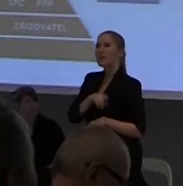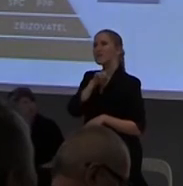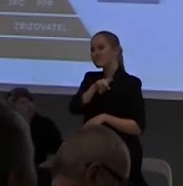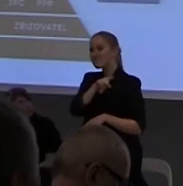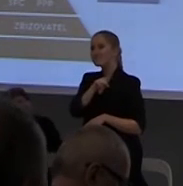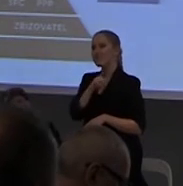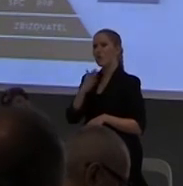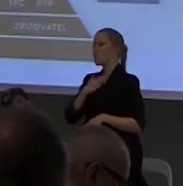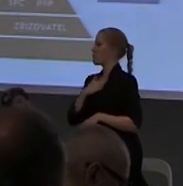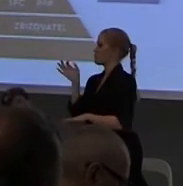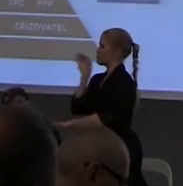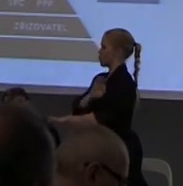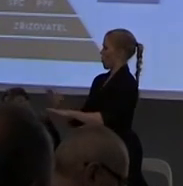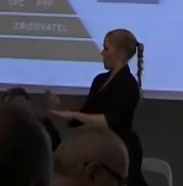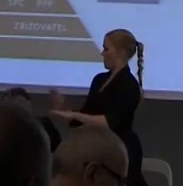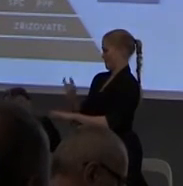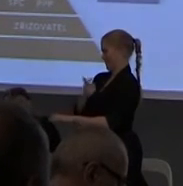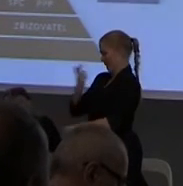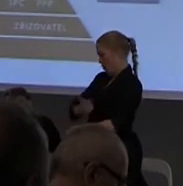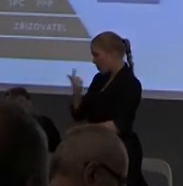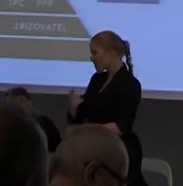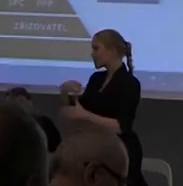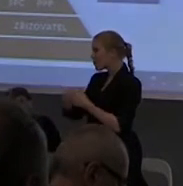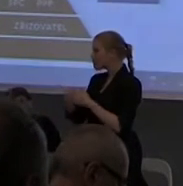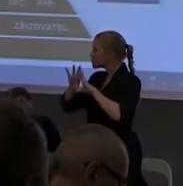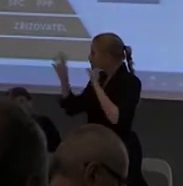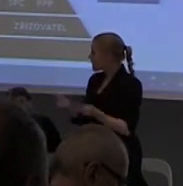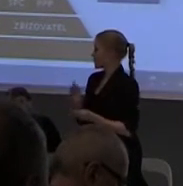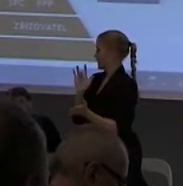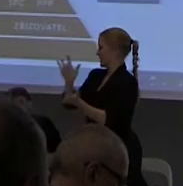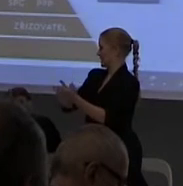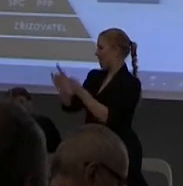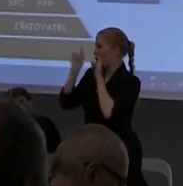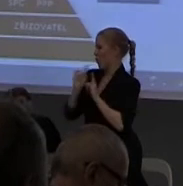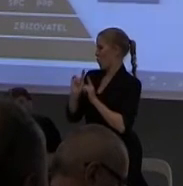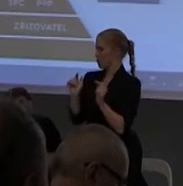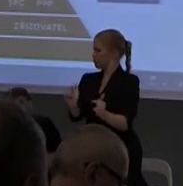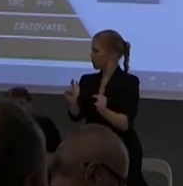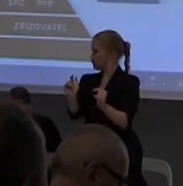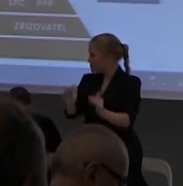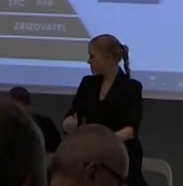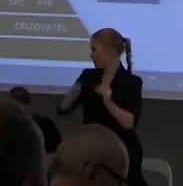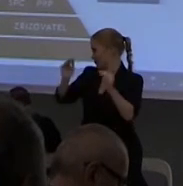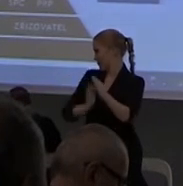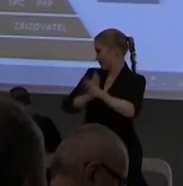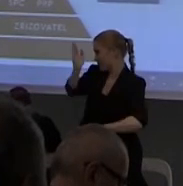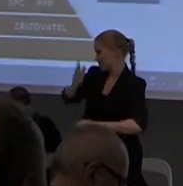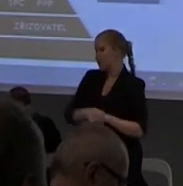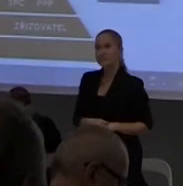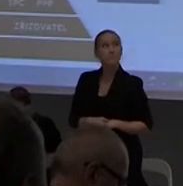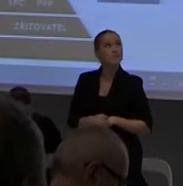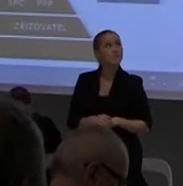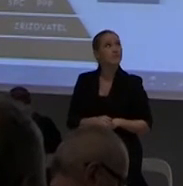veškeré projekty, projektové výstupy a možná bych zdůraznil jeden, který je